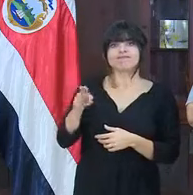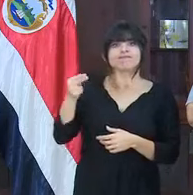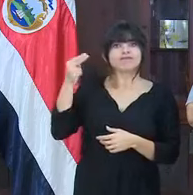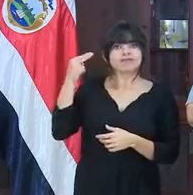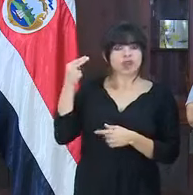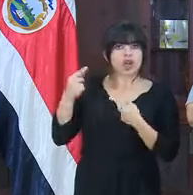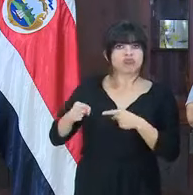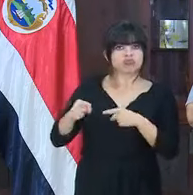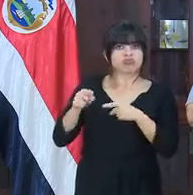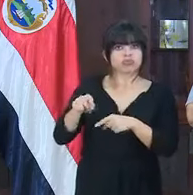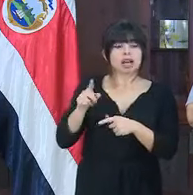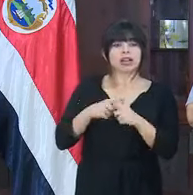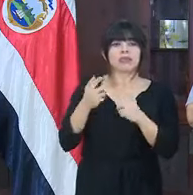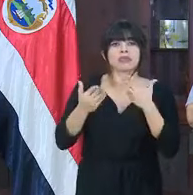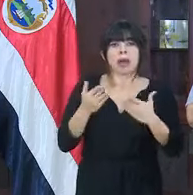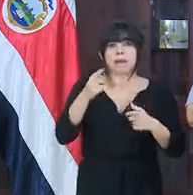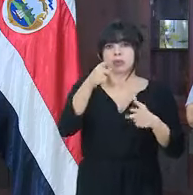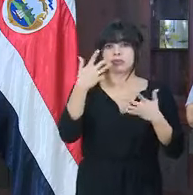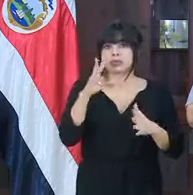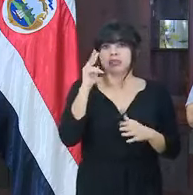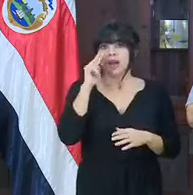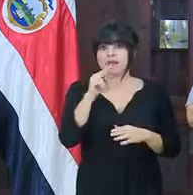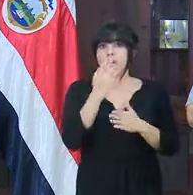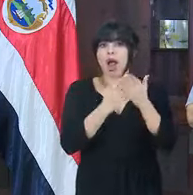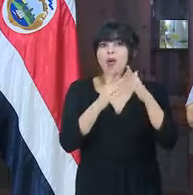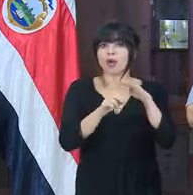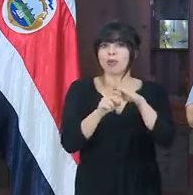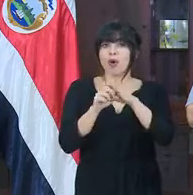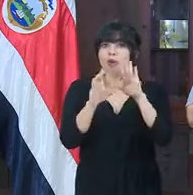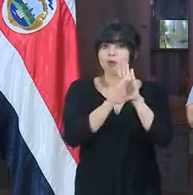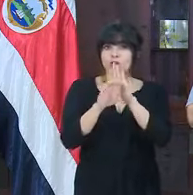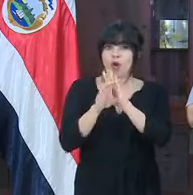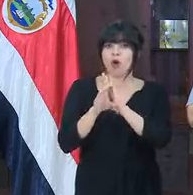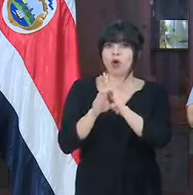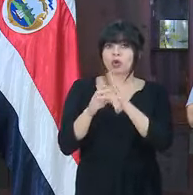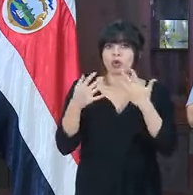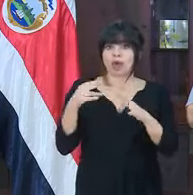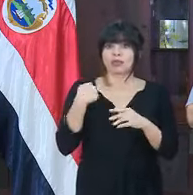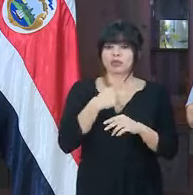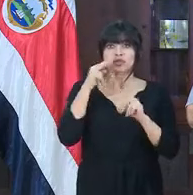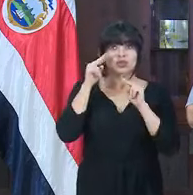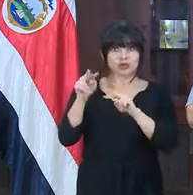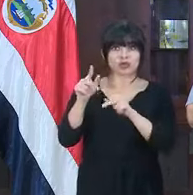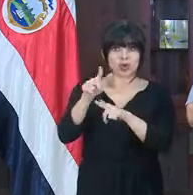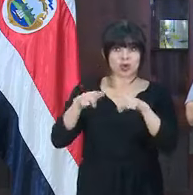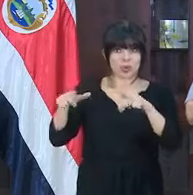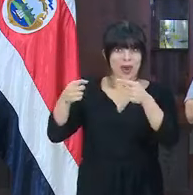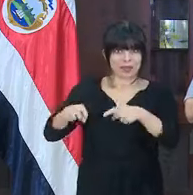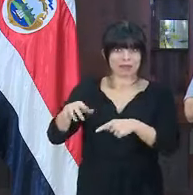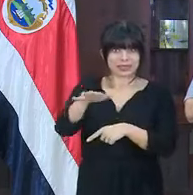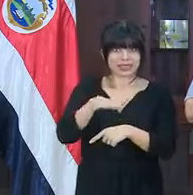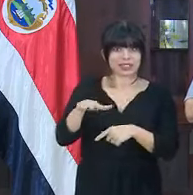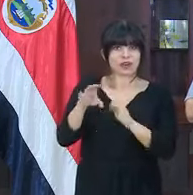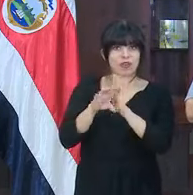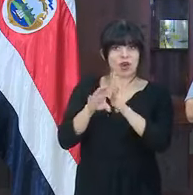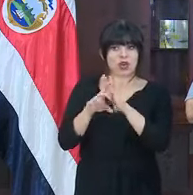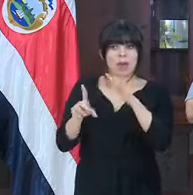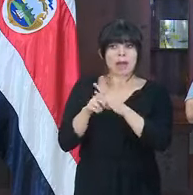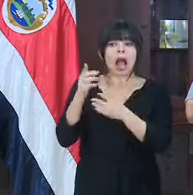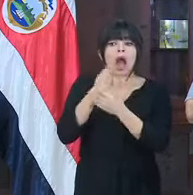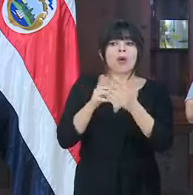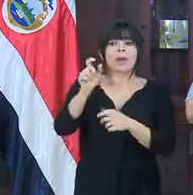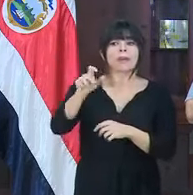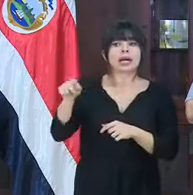como probablemente ustedes habrán visto en algunas de las fotografías y circunstancias que también nosotros vimos en el lugar de los hechos, algunos de estos